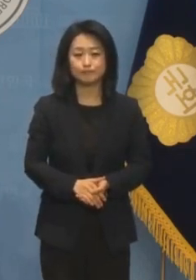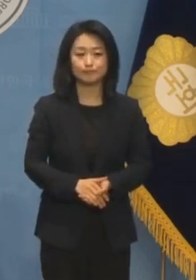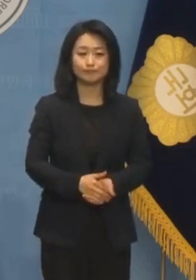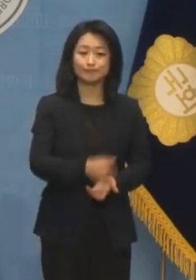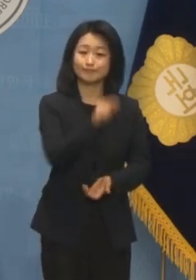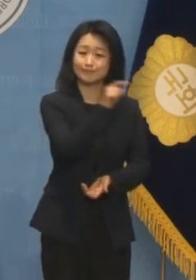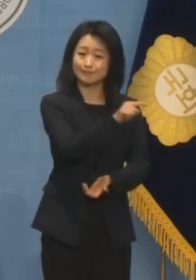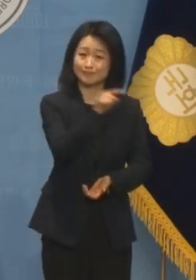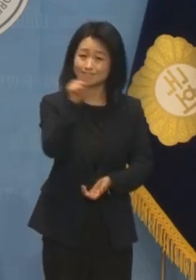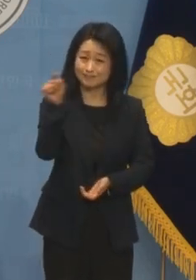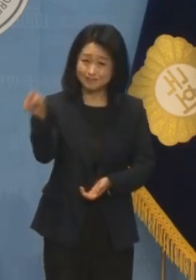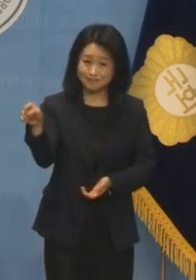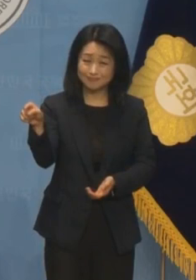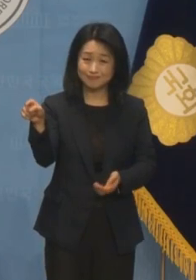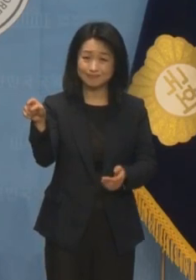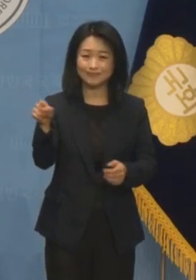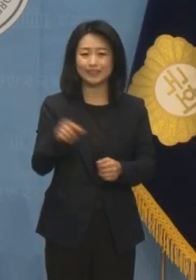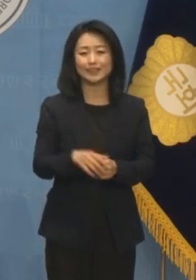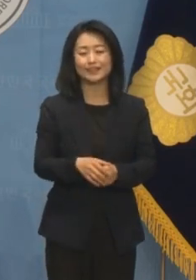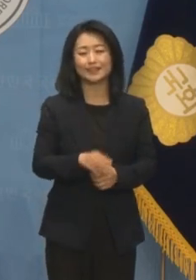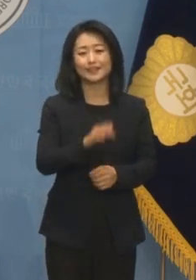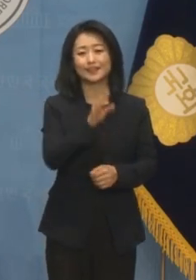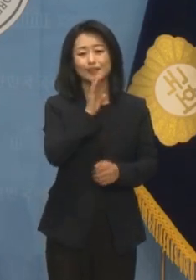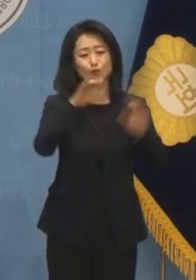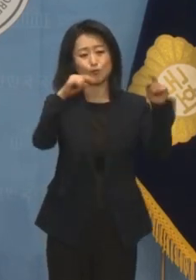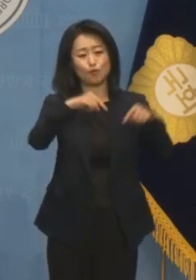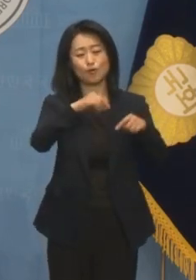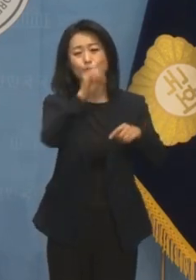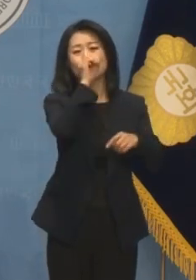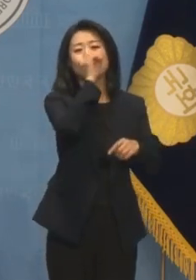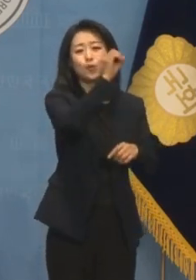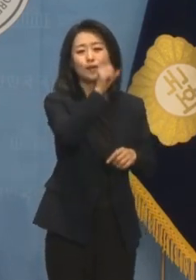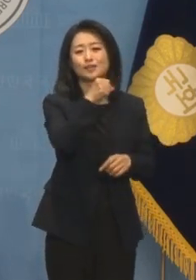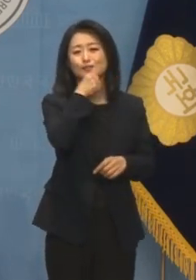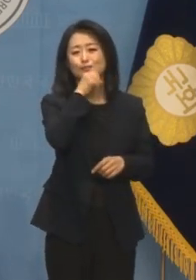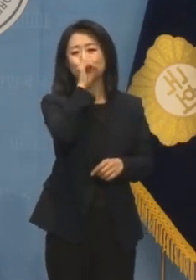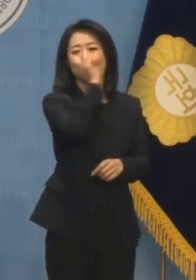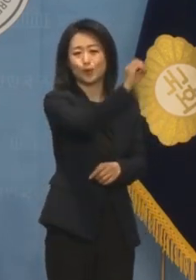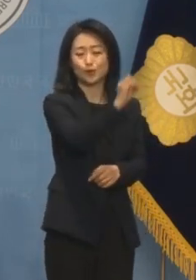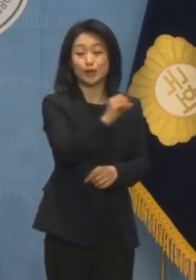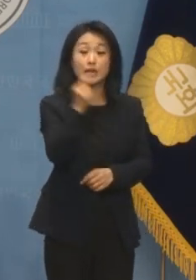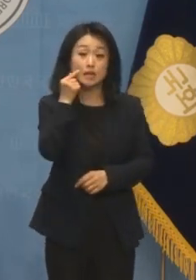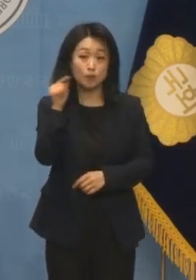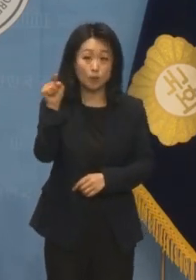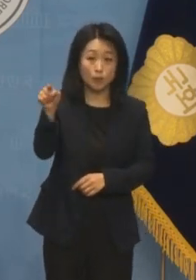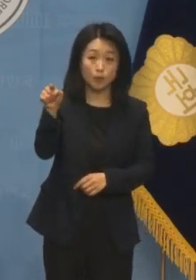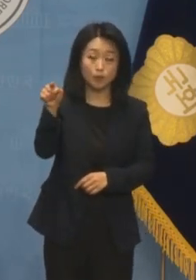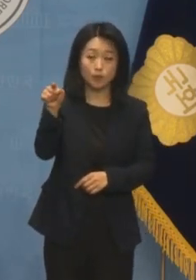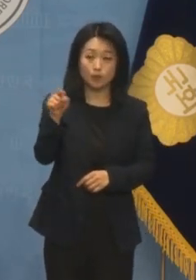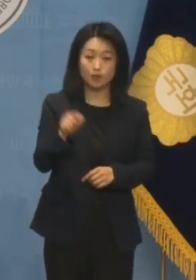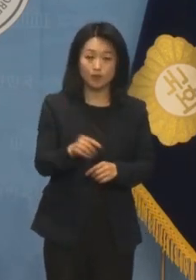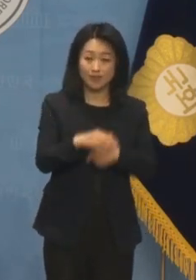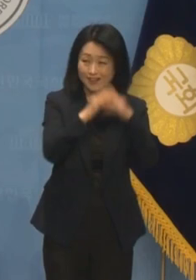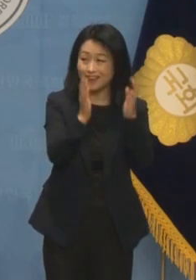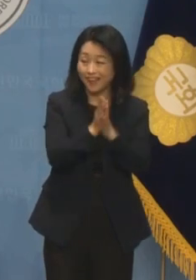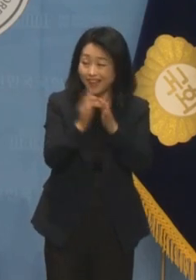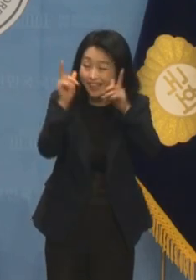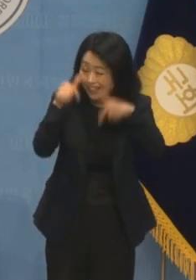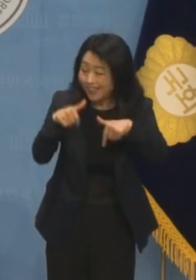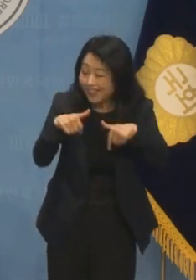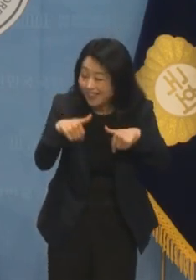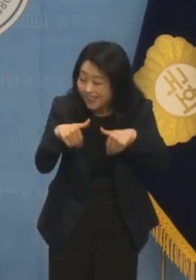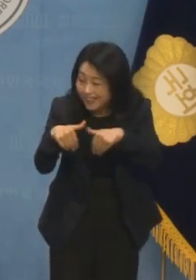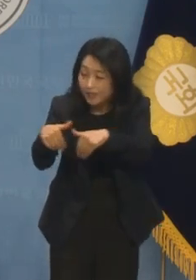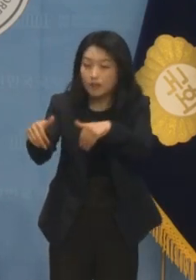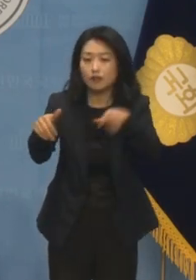아니라 빵셔틀 교입니다 윤석 대통령은 일본에게 호형이 되기로 작정한